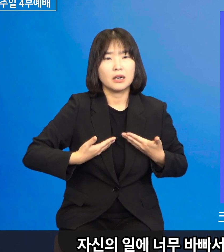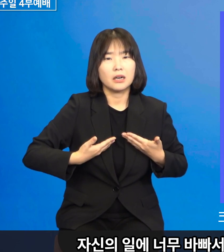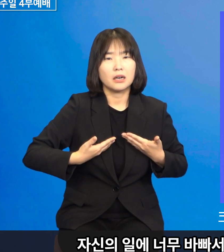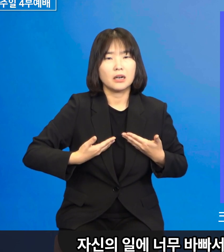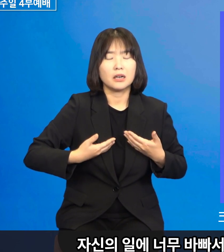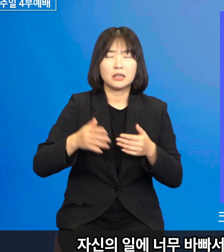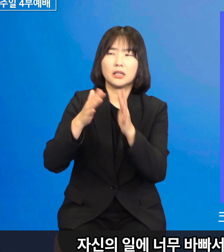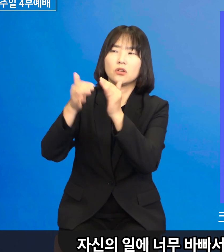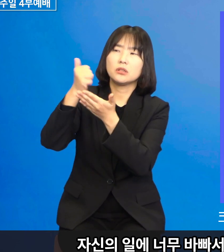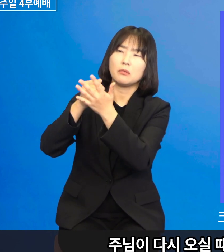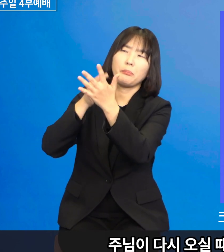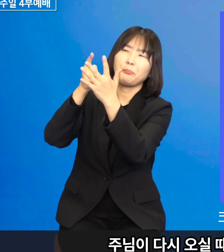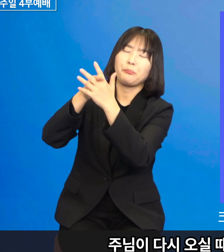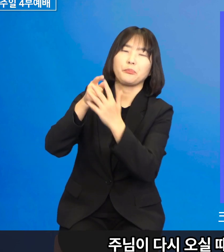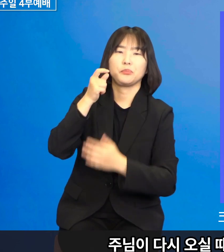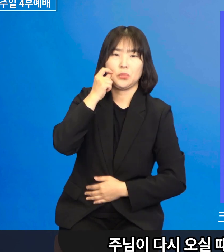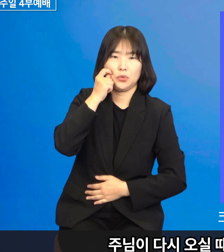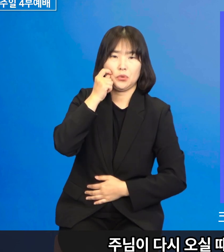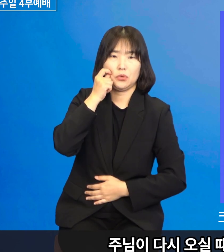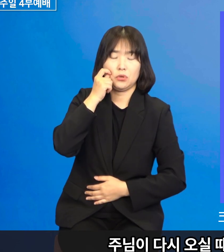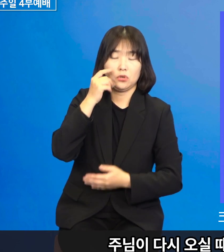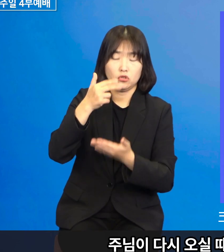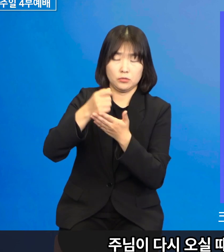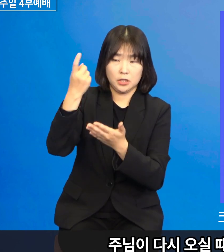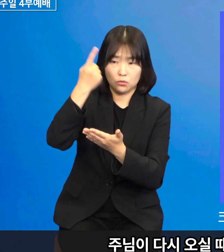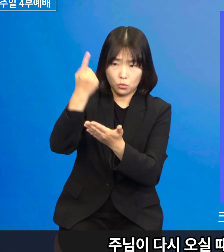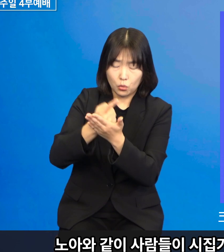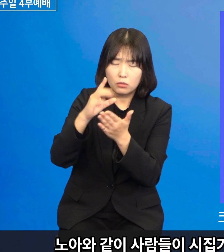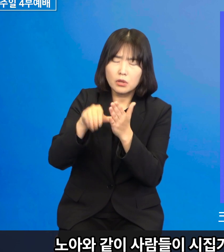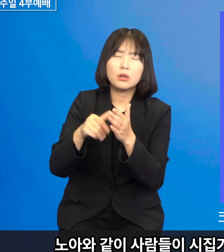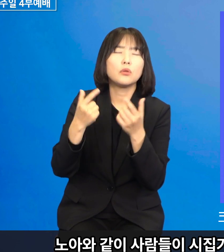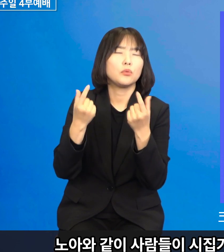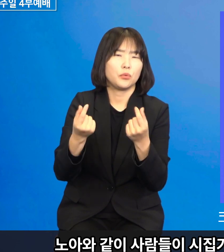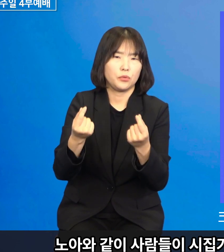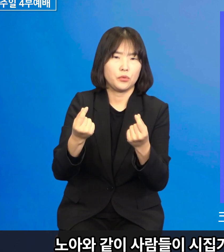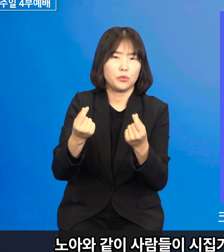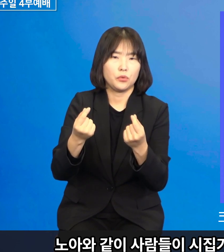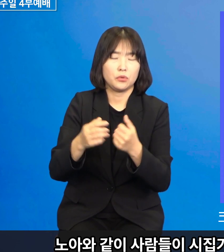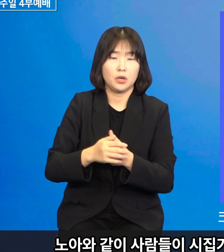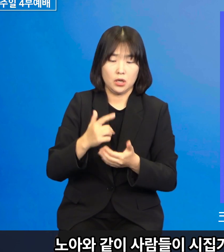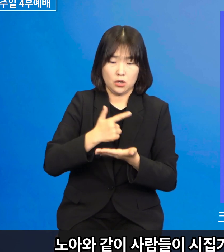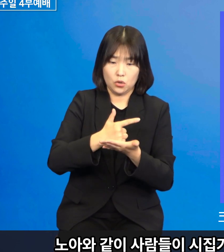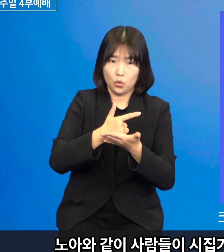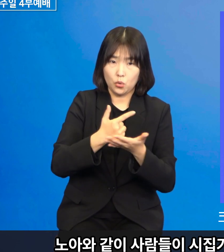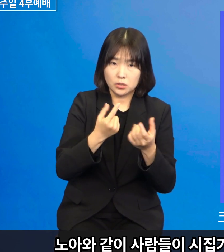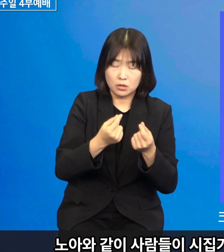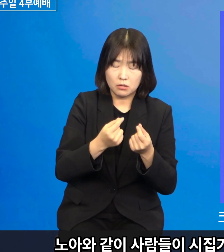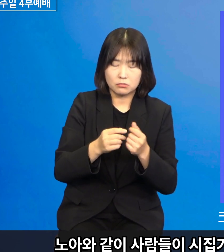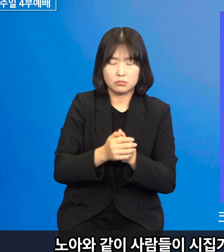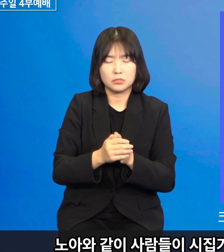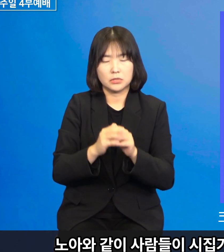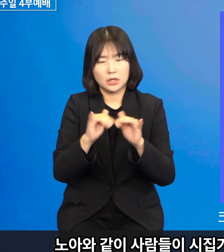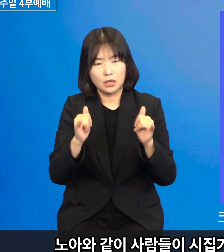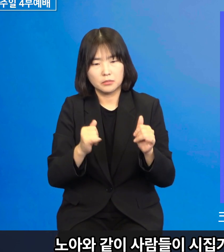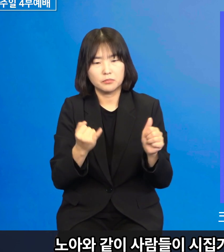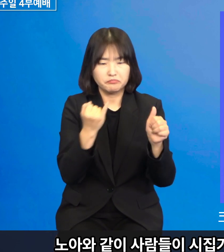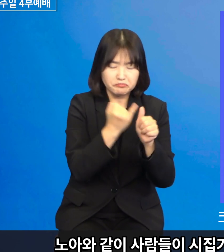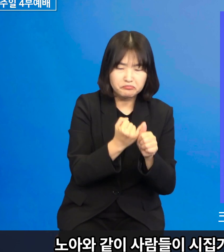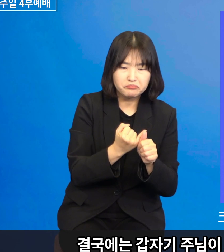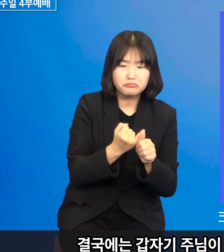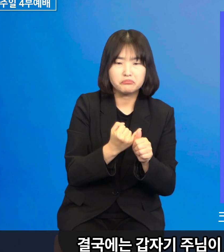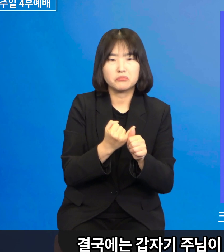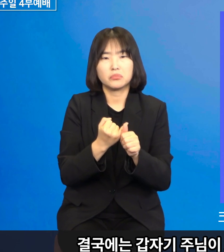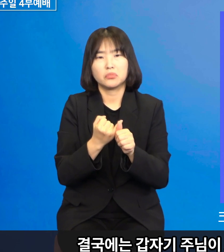그분을 알아보지 못합니다. 주님이 다시 오실 때에도 그렇다고 했습니다. 노아와 같이 사람들이 시집가고 장가가고 자기의 밭일을